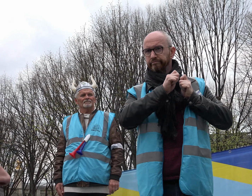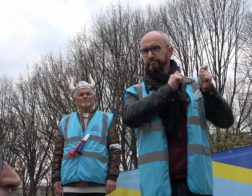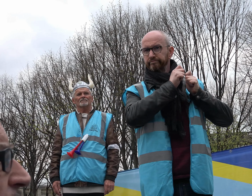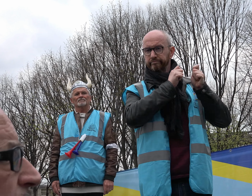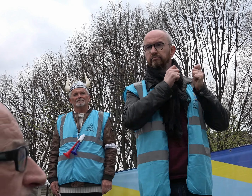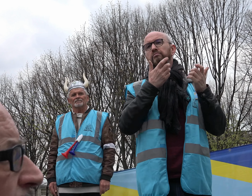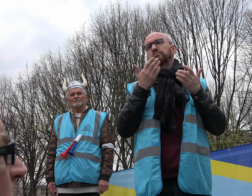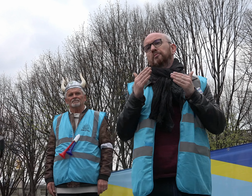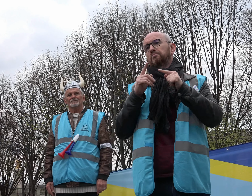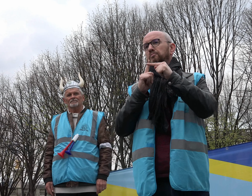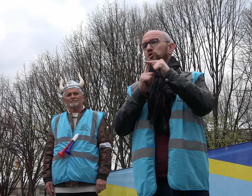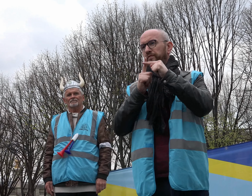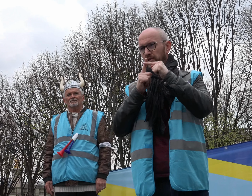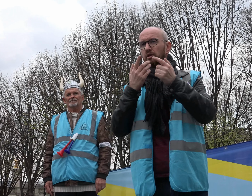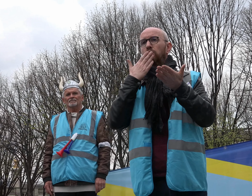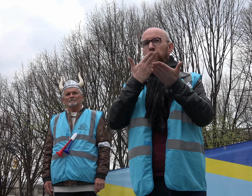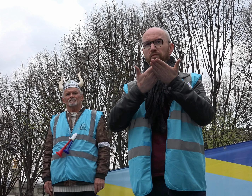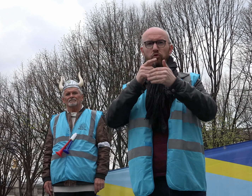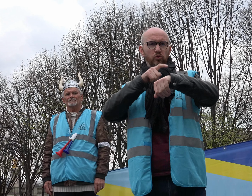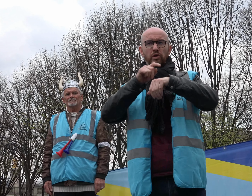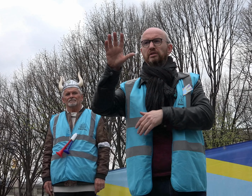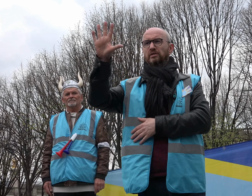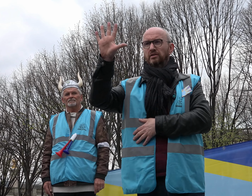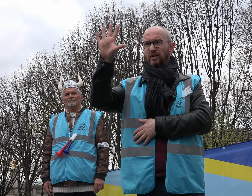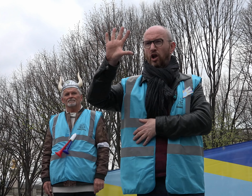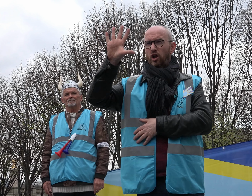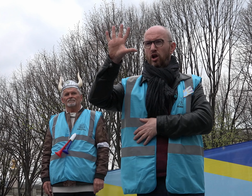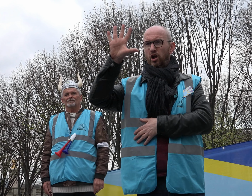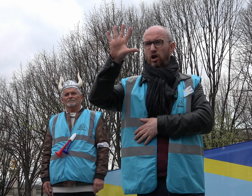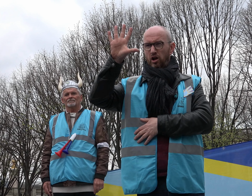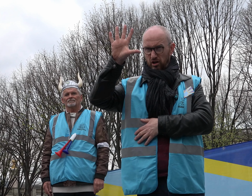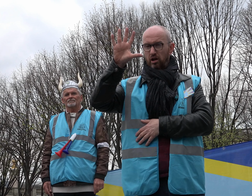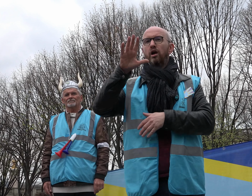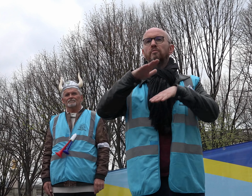Donc, la police est venue nous voir. Nous avons un rendez-vous à 17h.